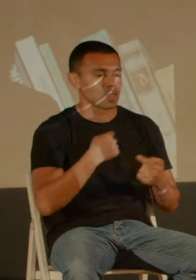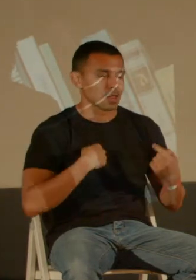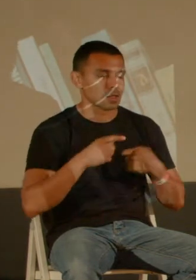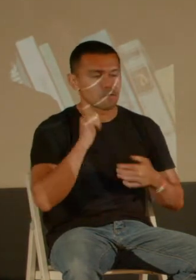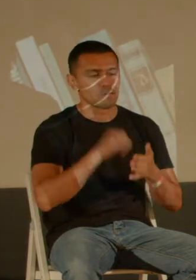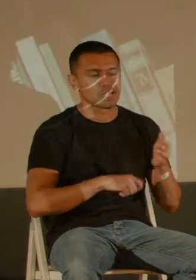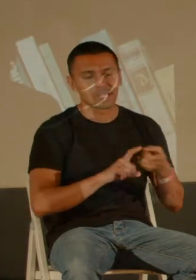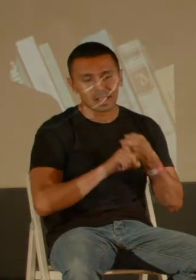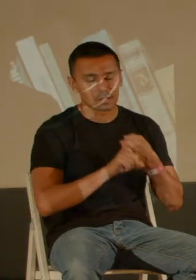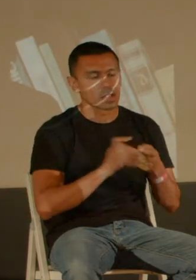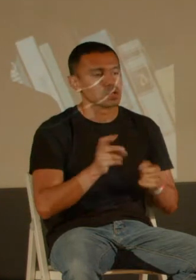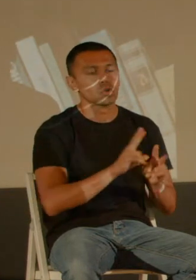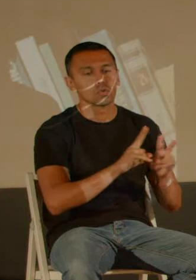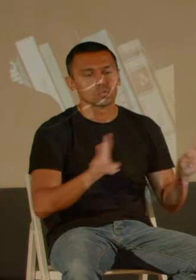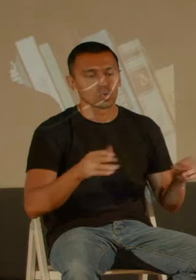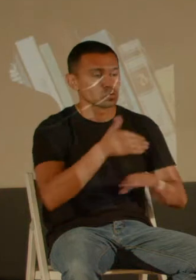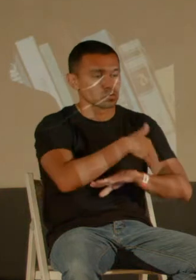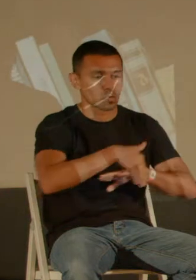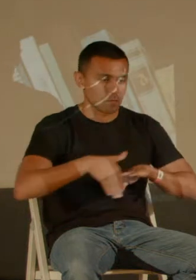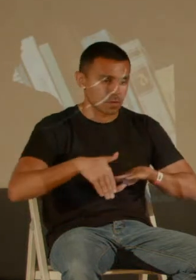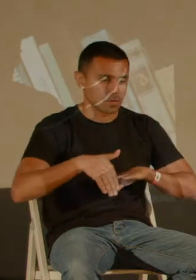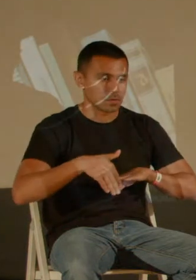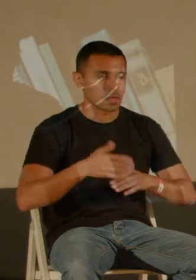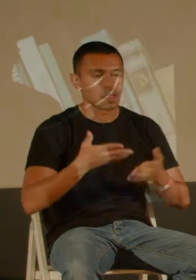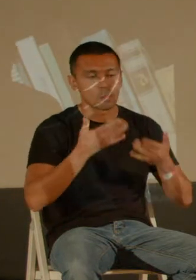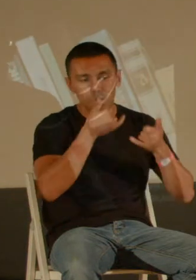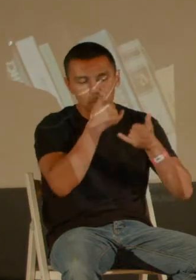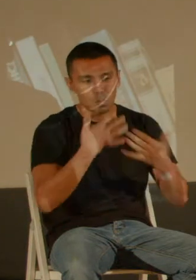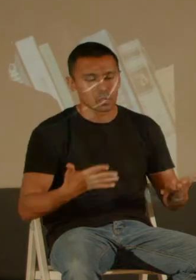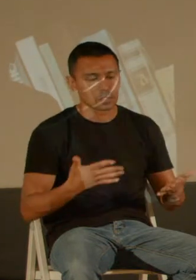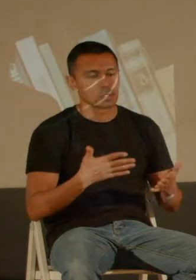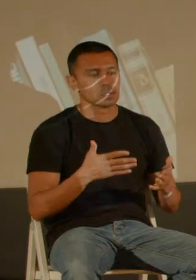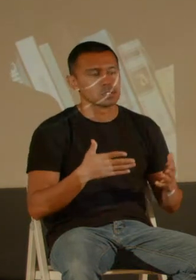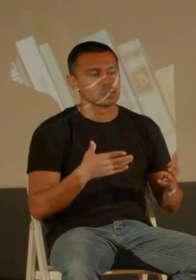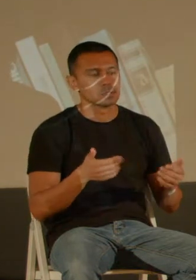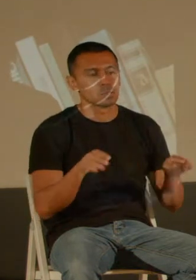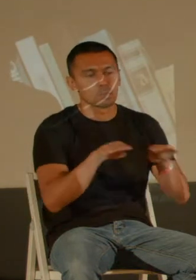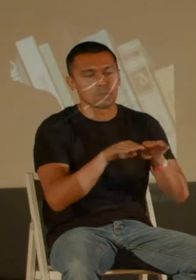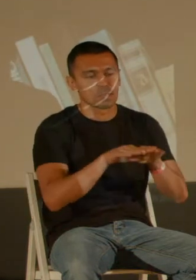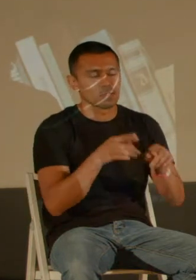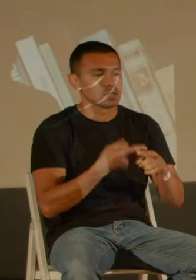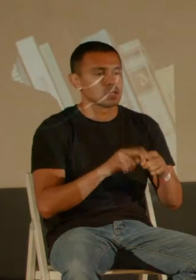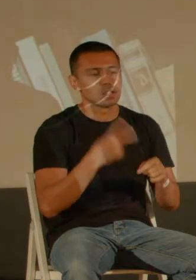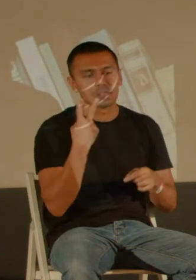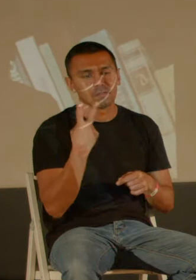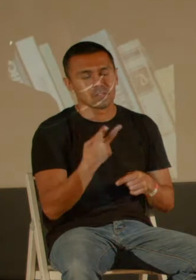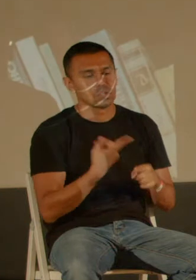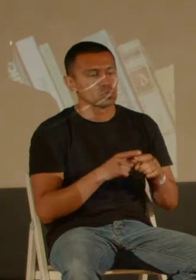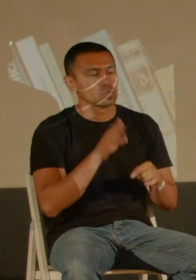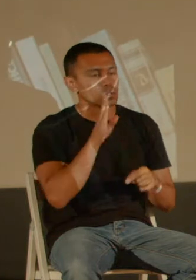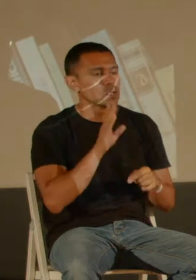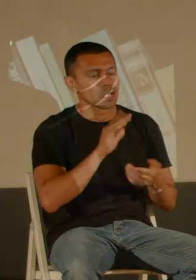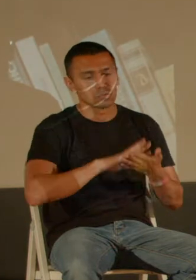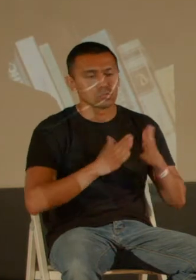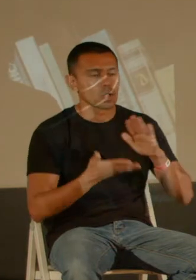від залежності, але ніхто ззовні не може співставити цю жінку